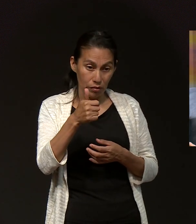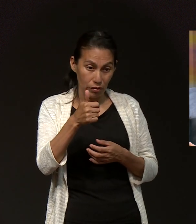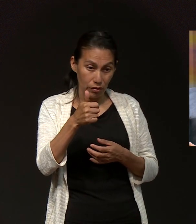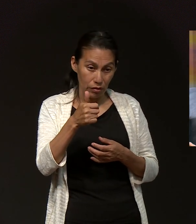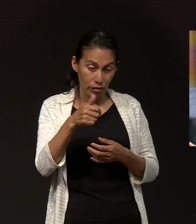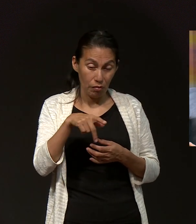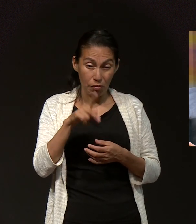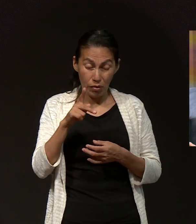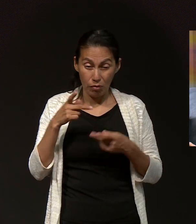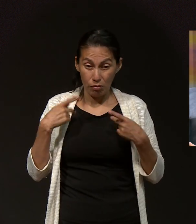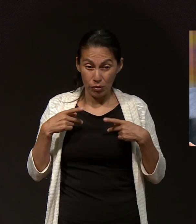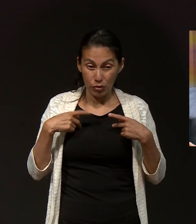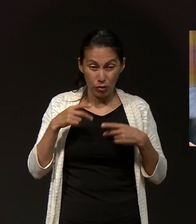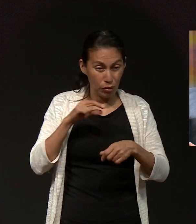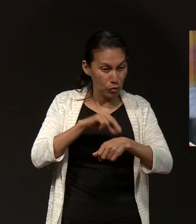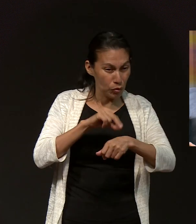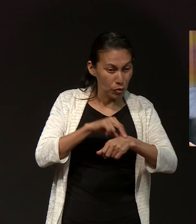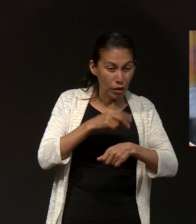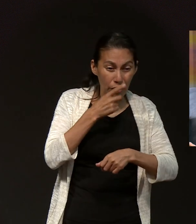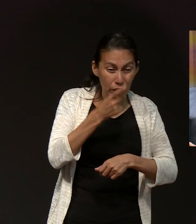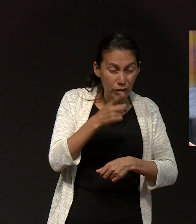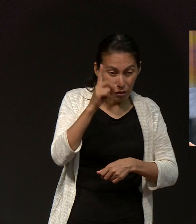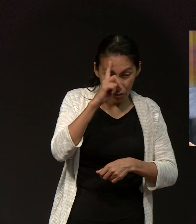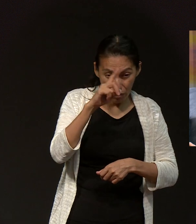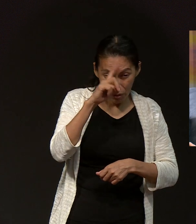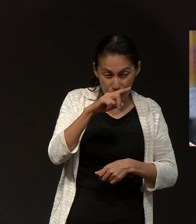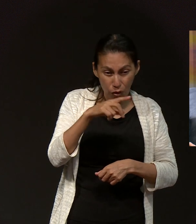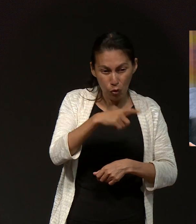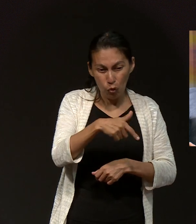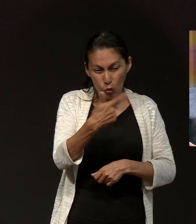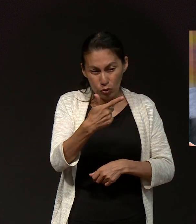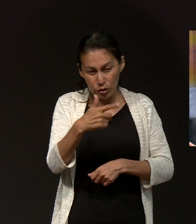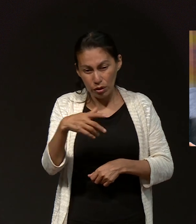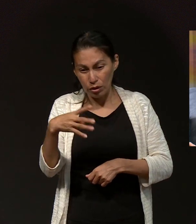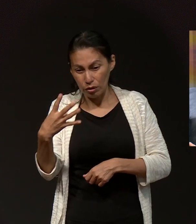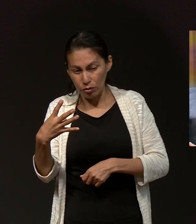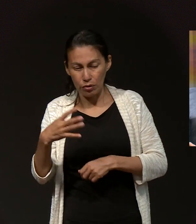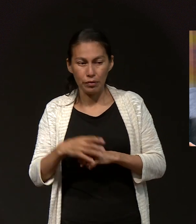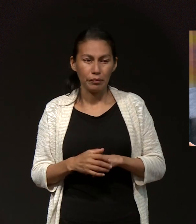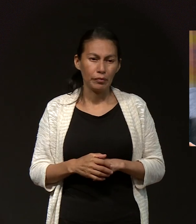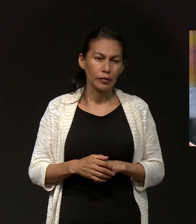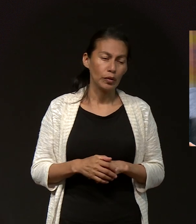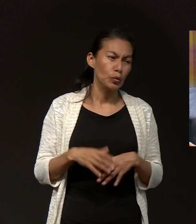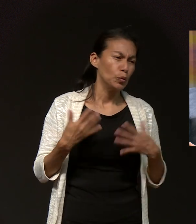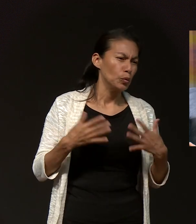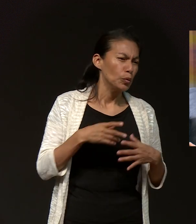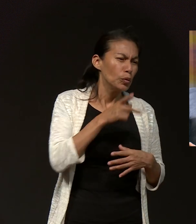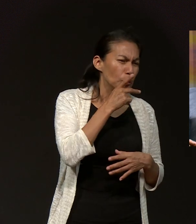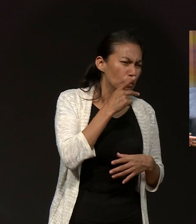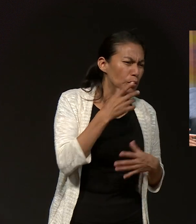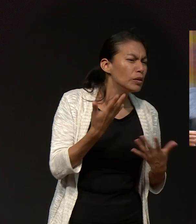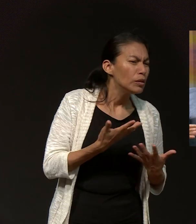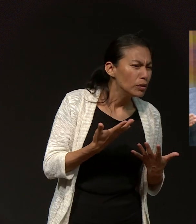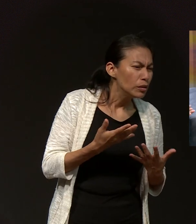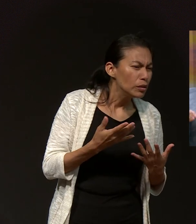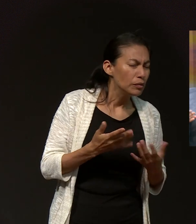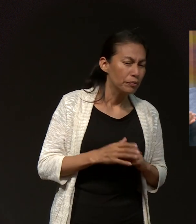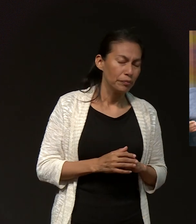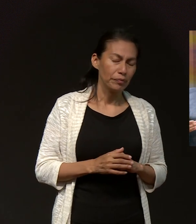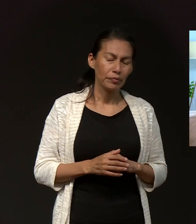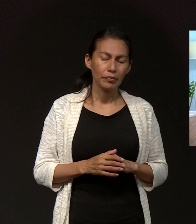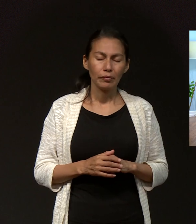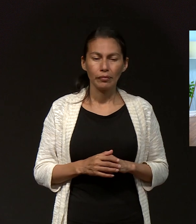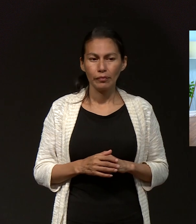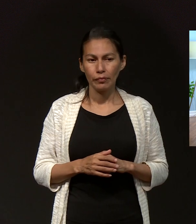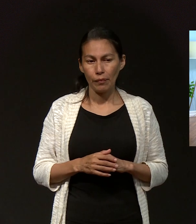cuando lo recomendable o lo óptimo es de 7 a 14. Entonces, cada día que ¿Qué